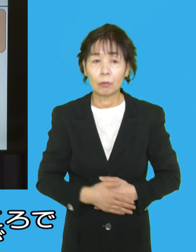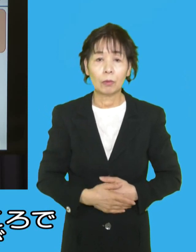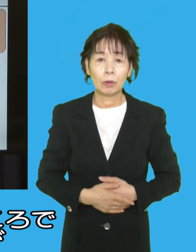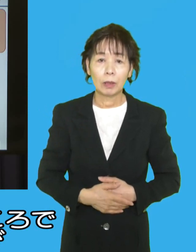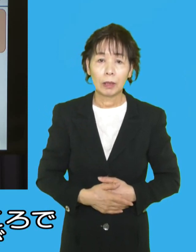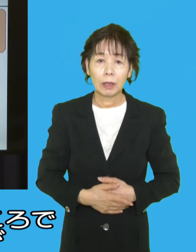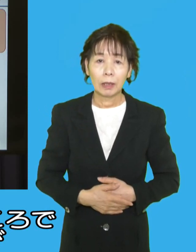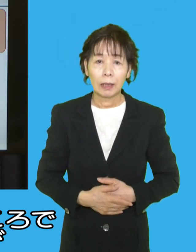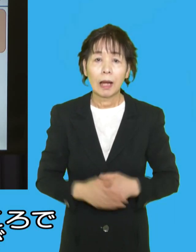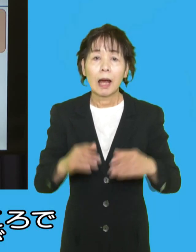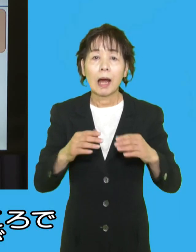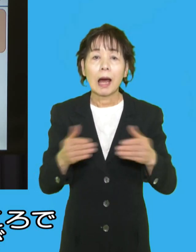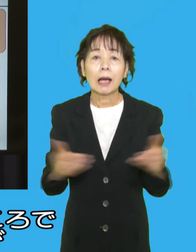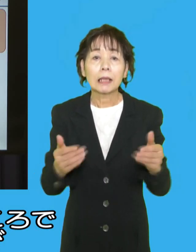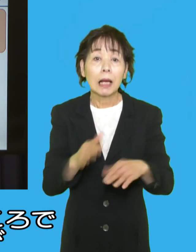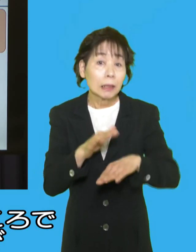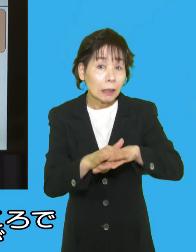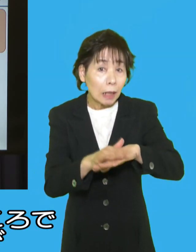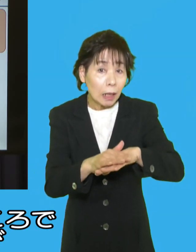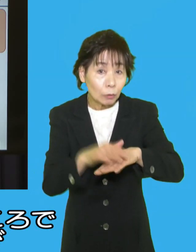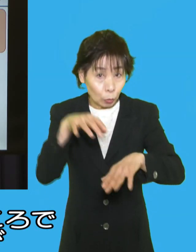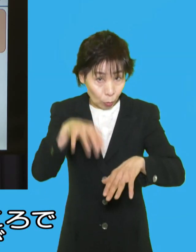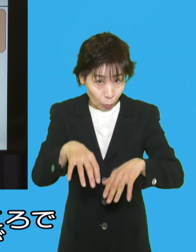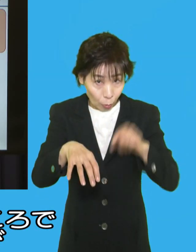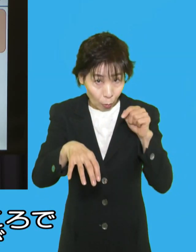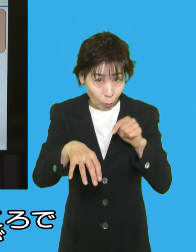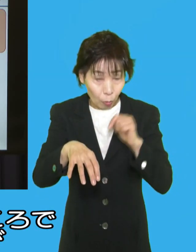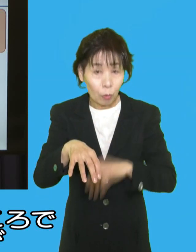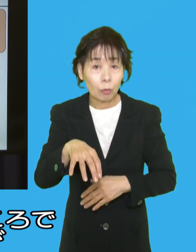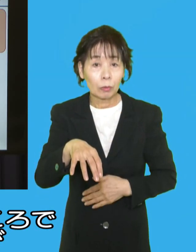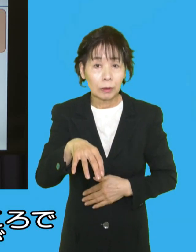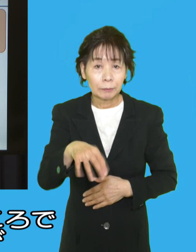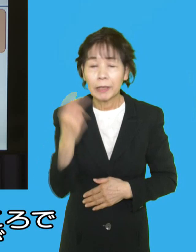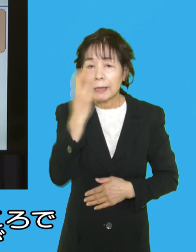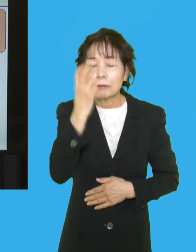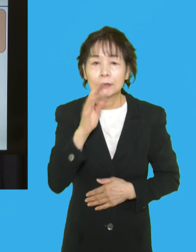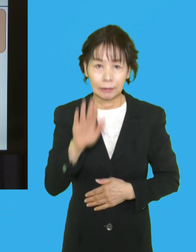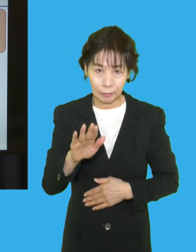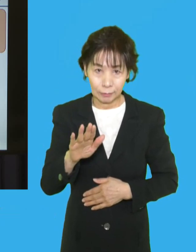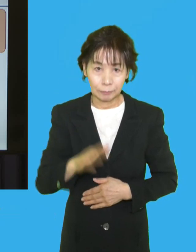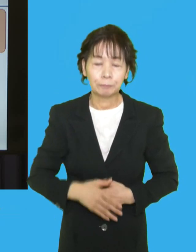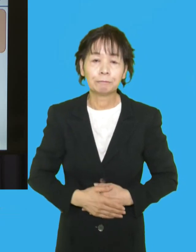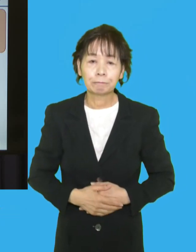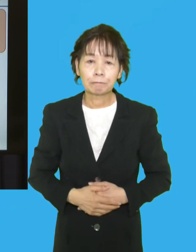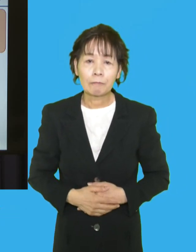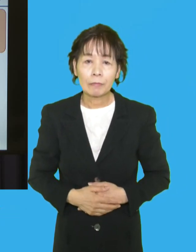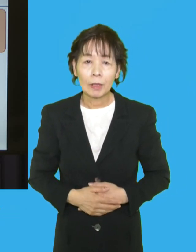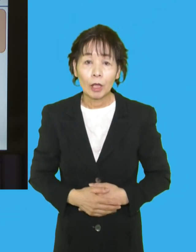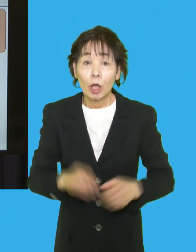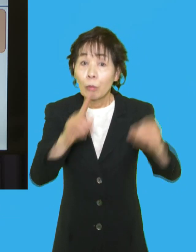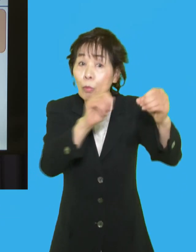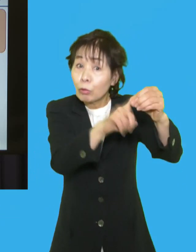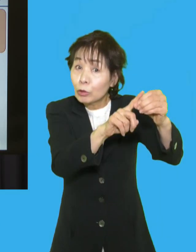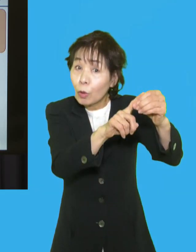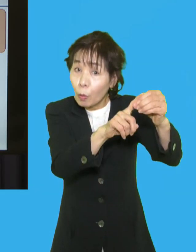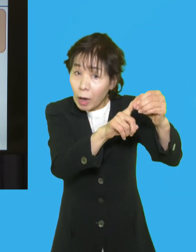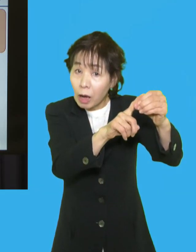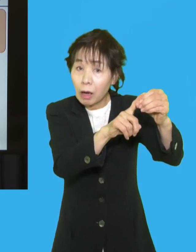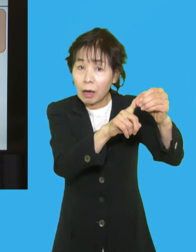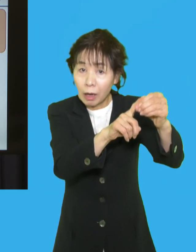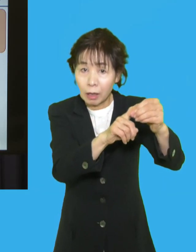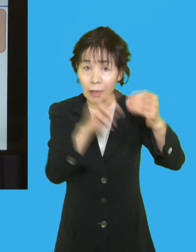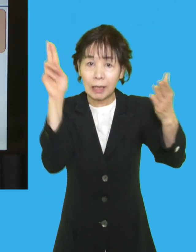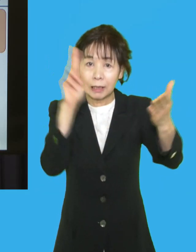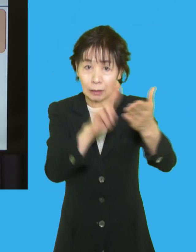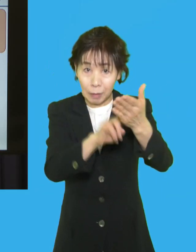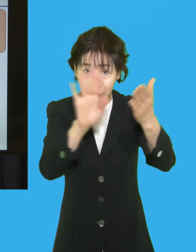行ったり来たり働き方のところでこれは確認なんですけども、目標は定